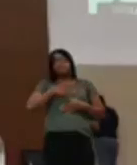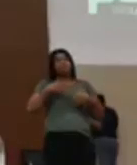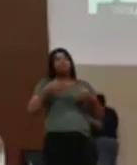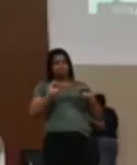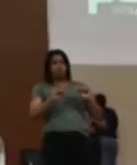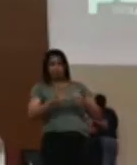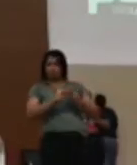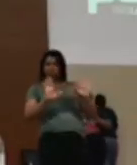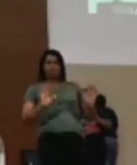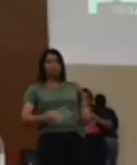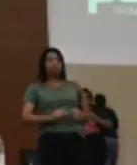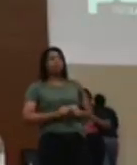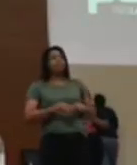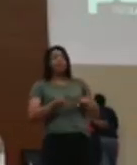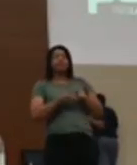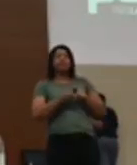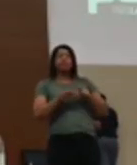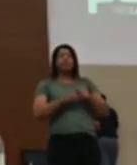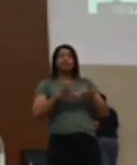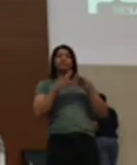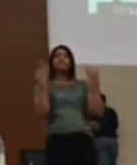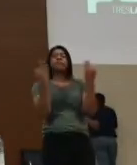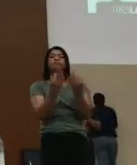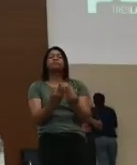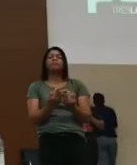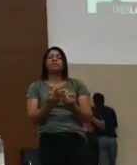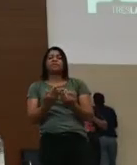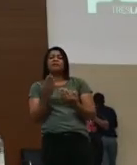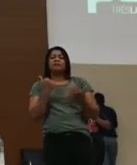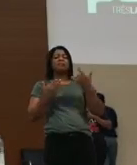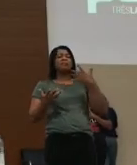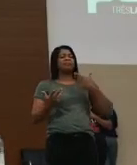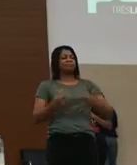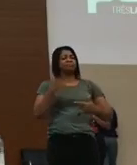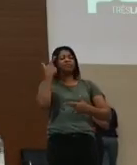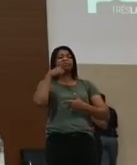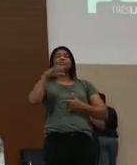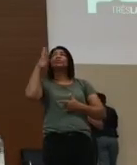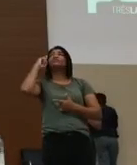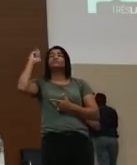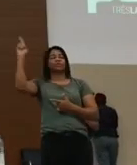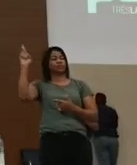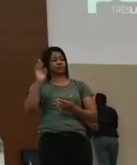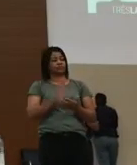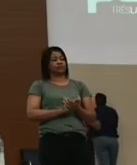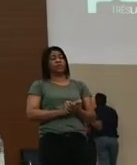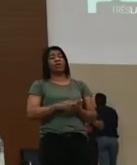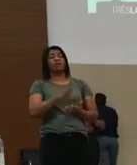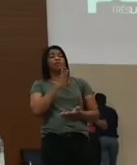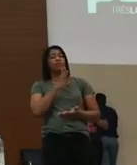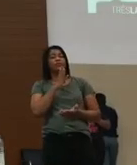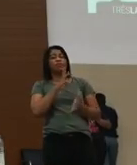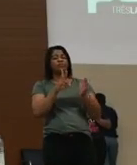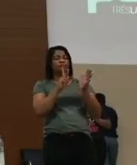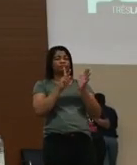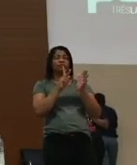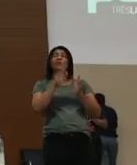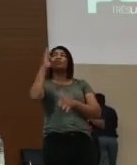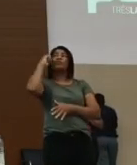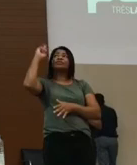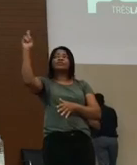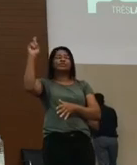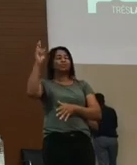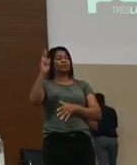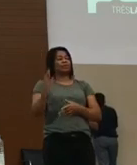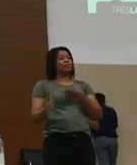seja através da família se alimentem, comam e conheçam o Senhor. E conheçam o homem de